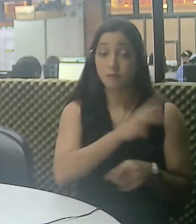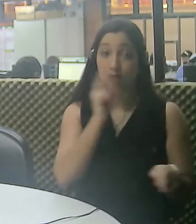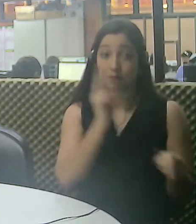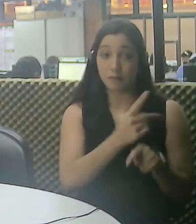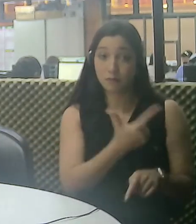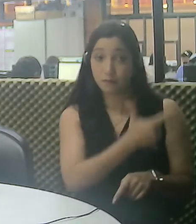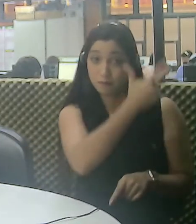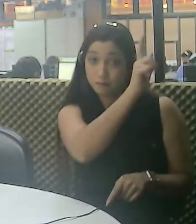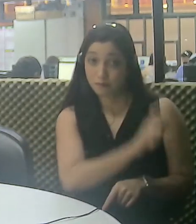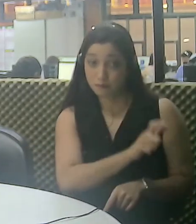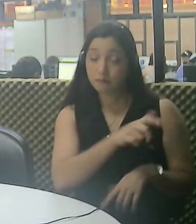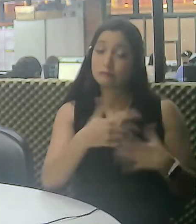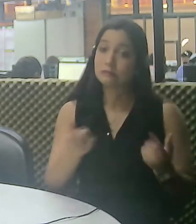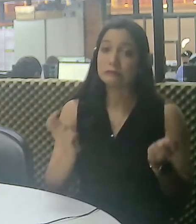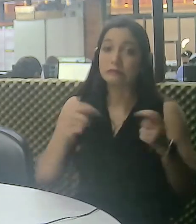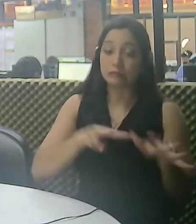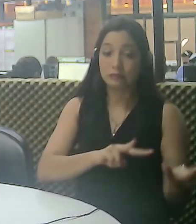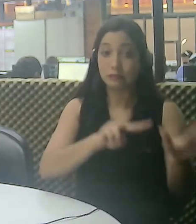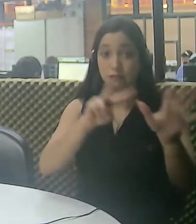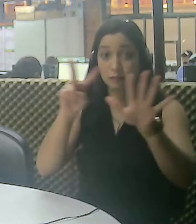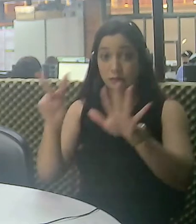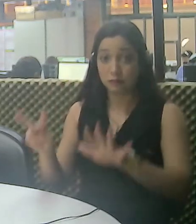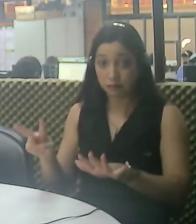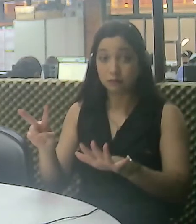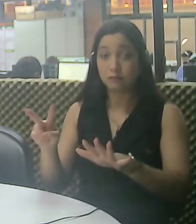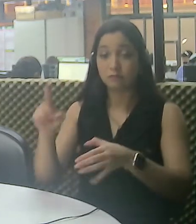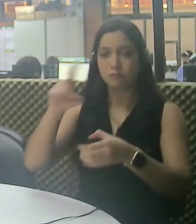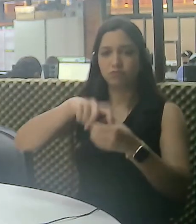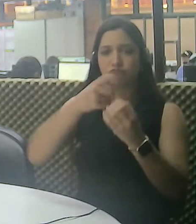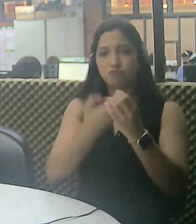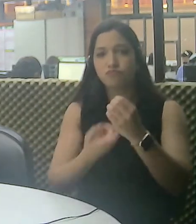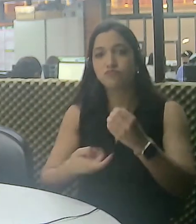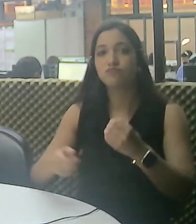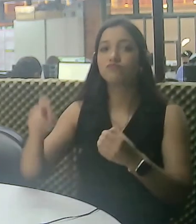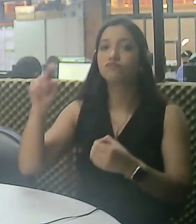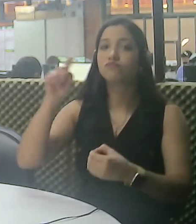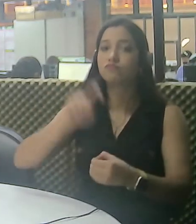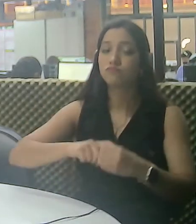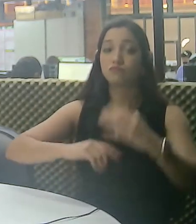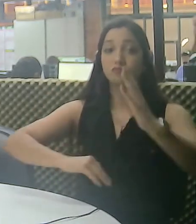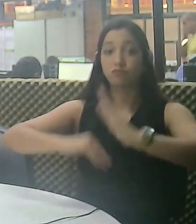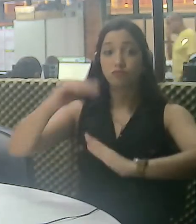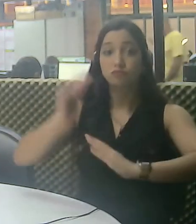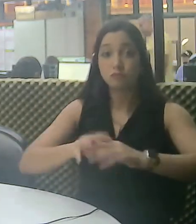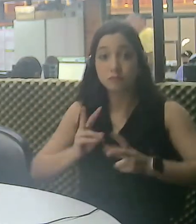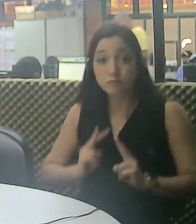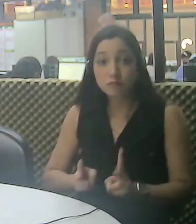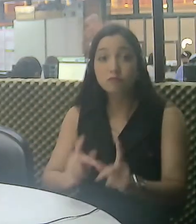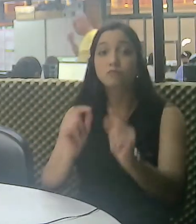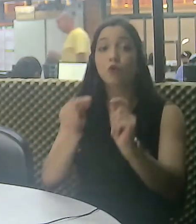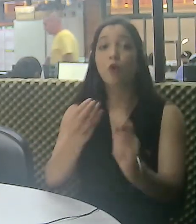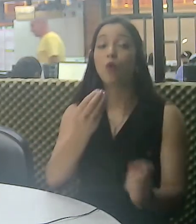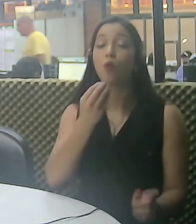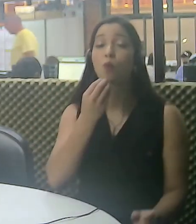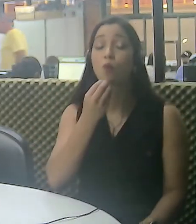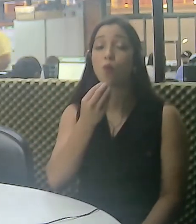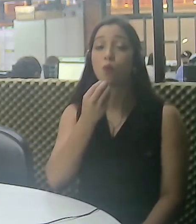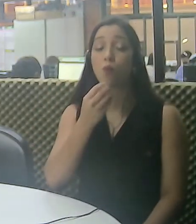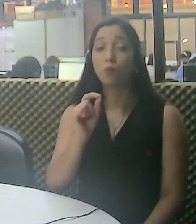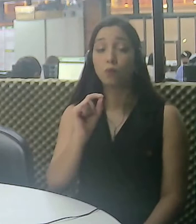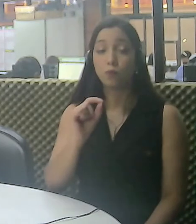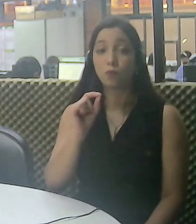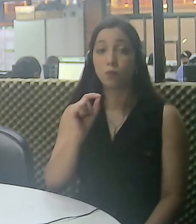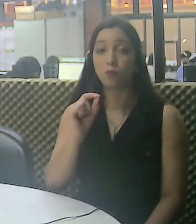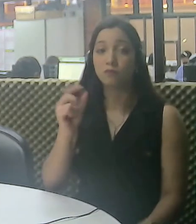essa possibilidade dessa semana, com esse ciclo todo, em que os profissionais estão tendo a oportunidade